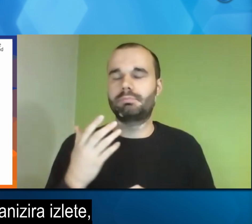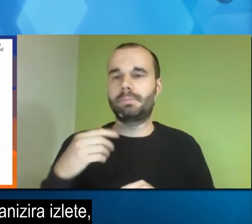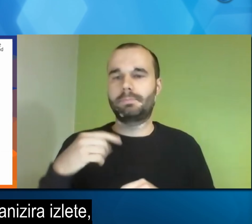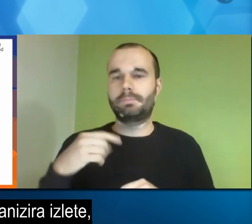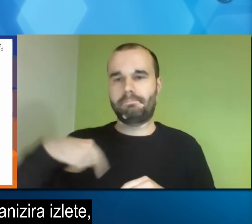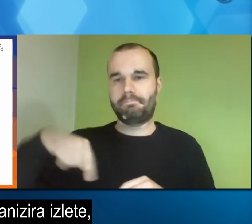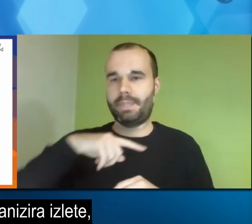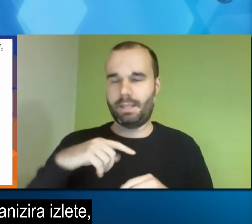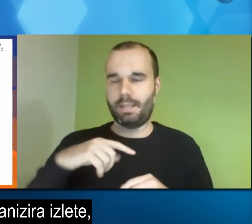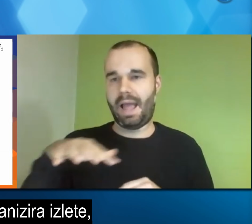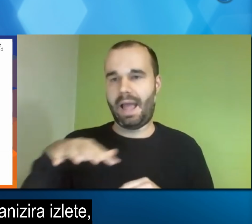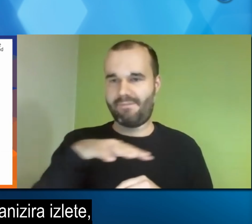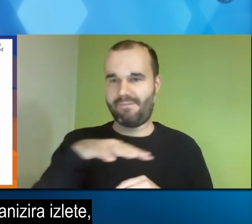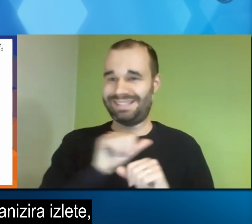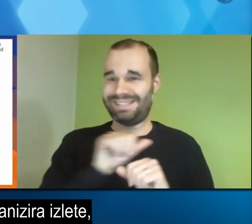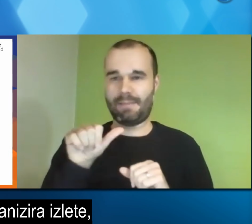Naprimer,